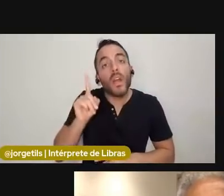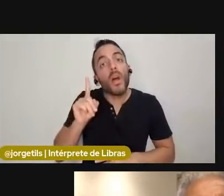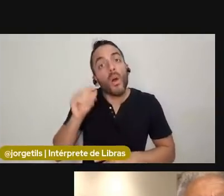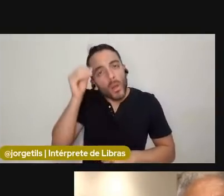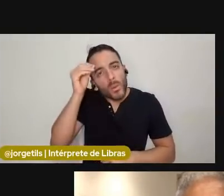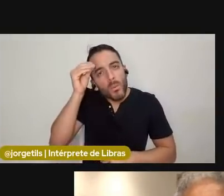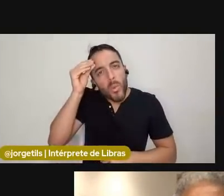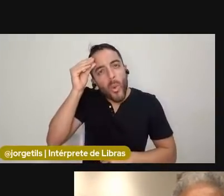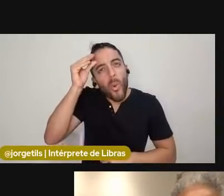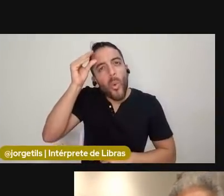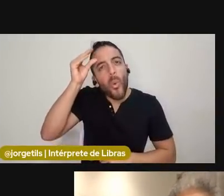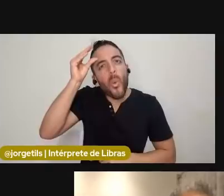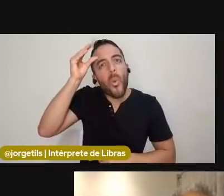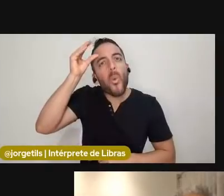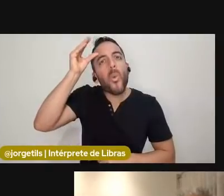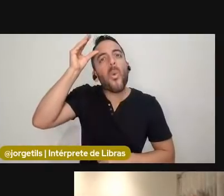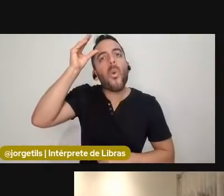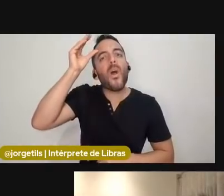é sagrado.